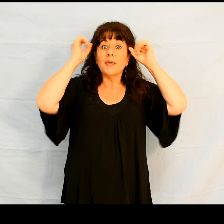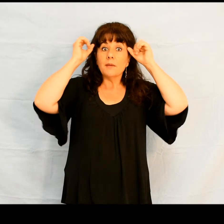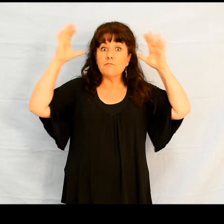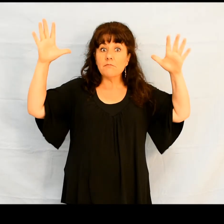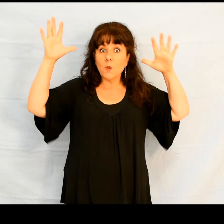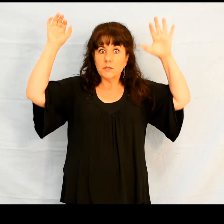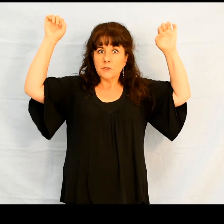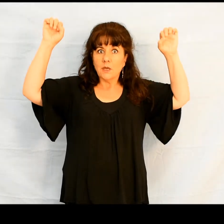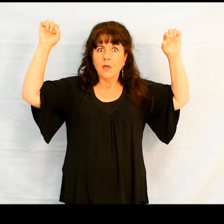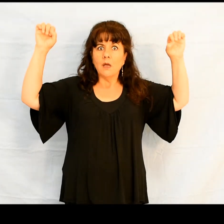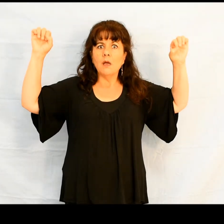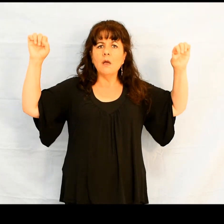Amalek était le plus fort.